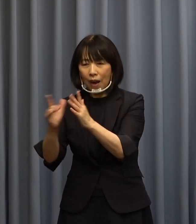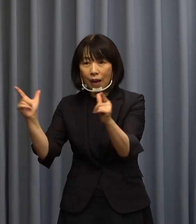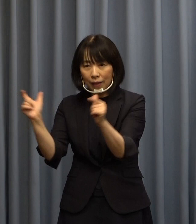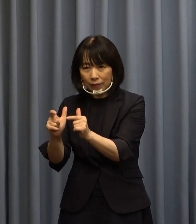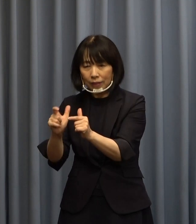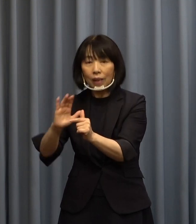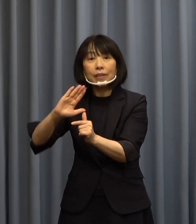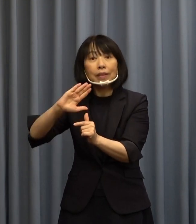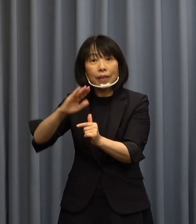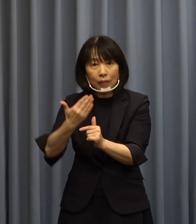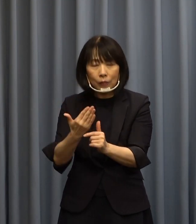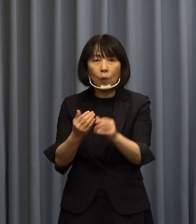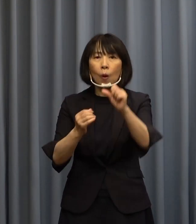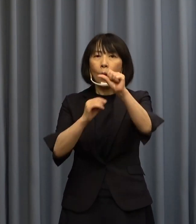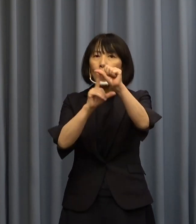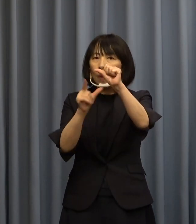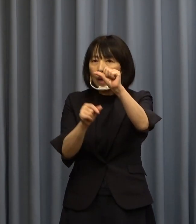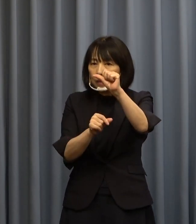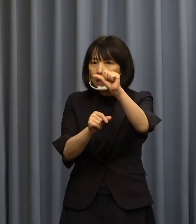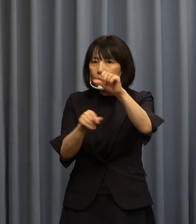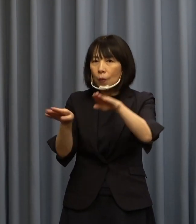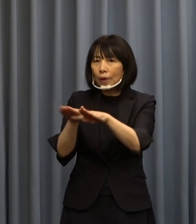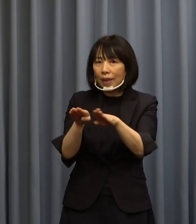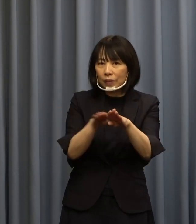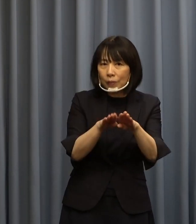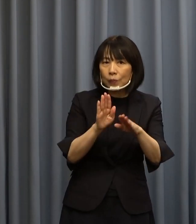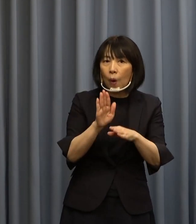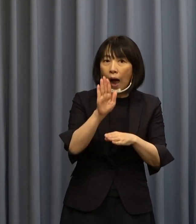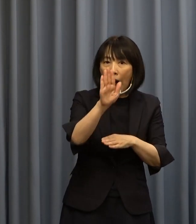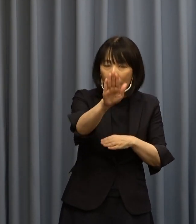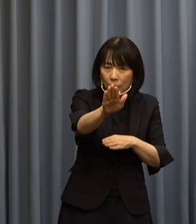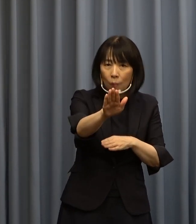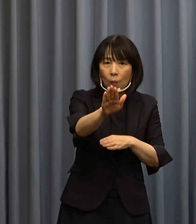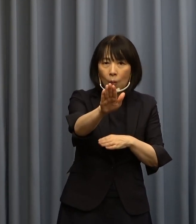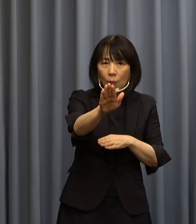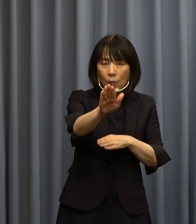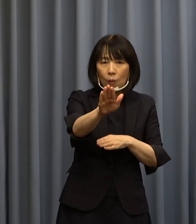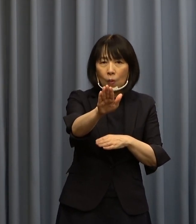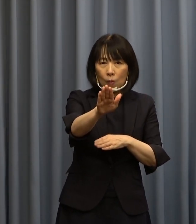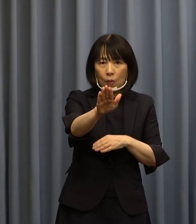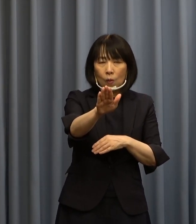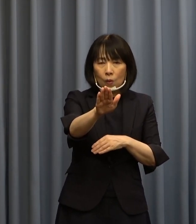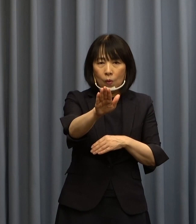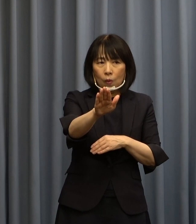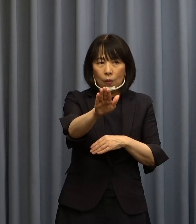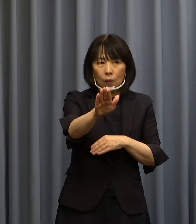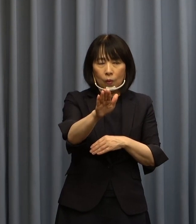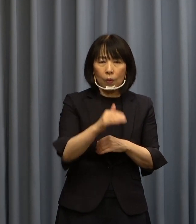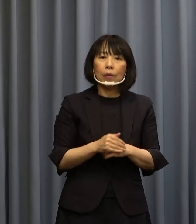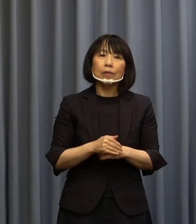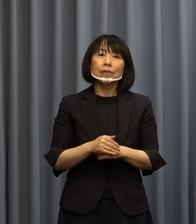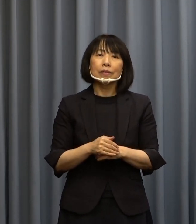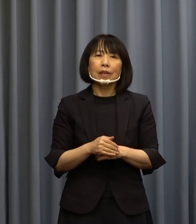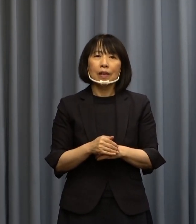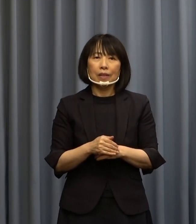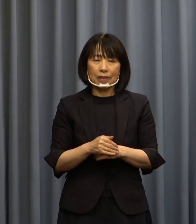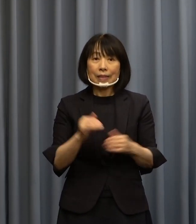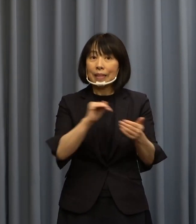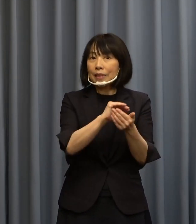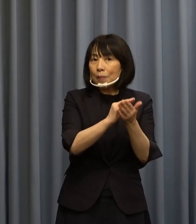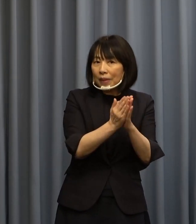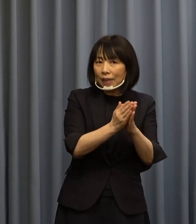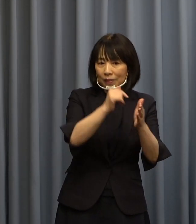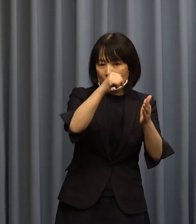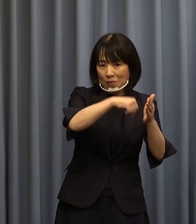ィークの頃からですかね実は逆転現象でですね緊急事態宣言の解除の前か直前ぐらいですかねから実は埼玉の